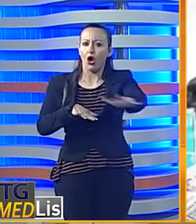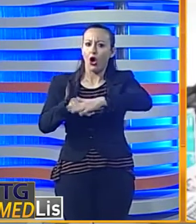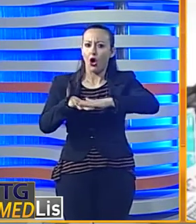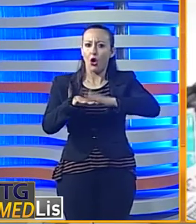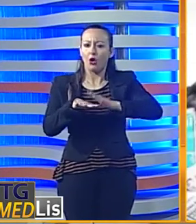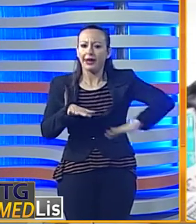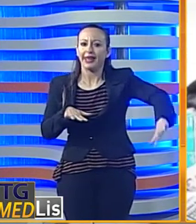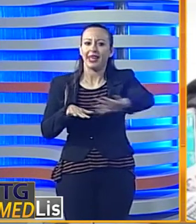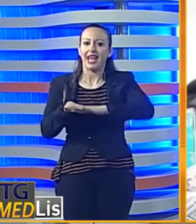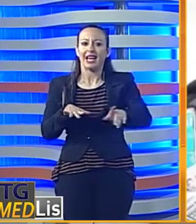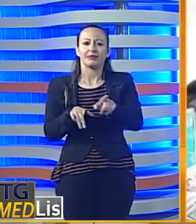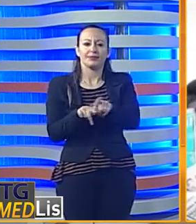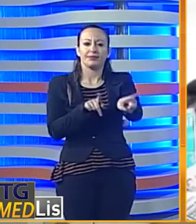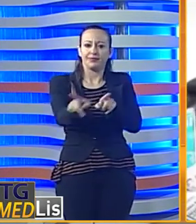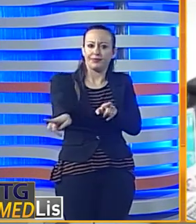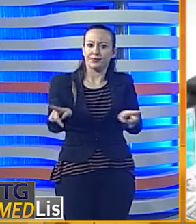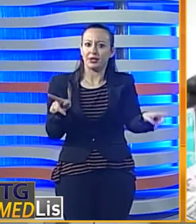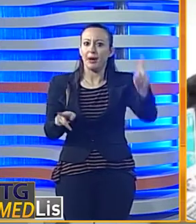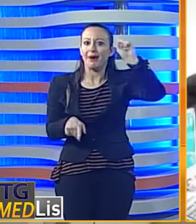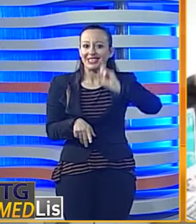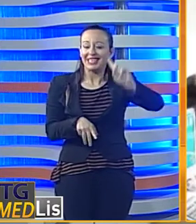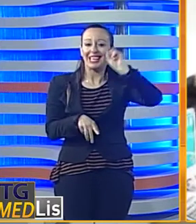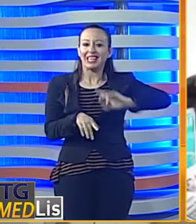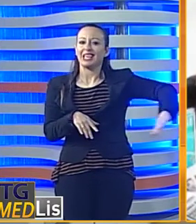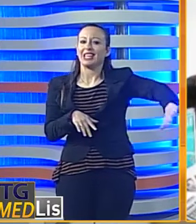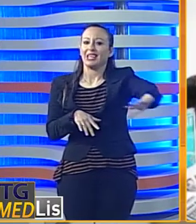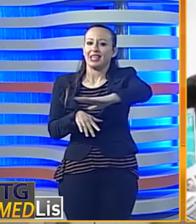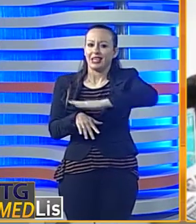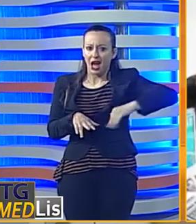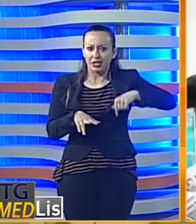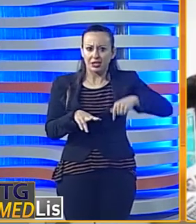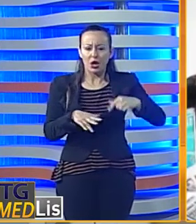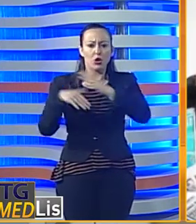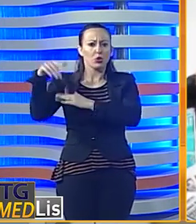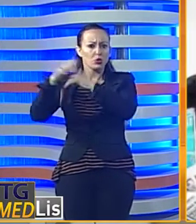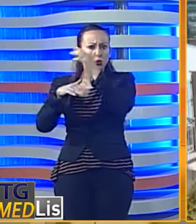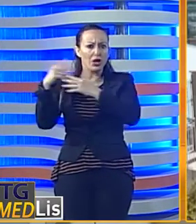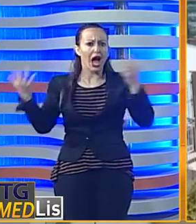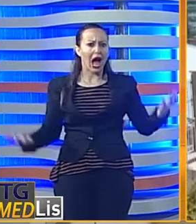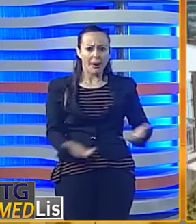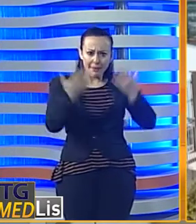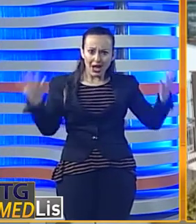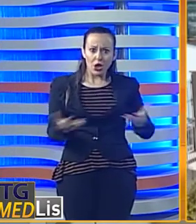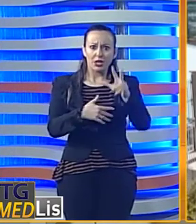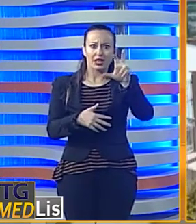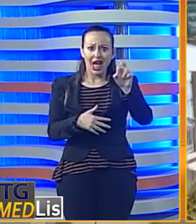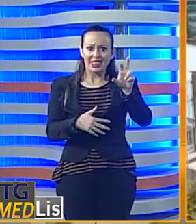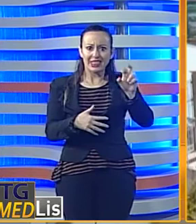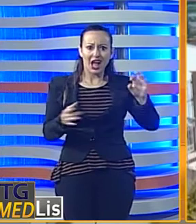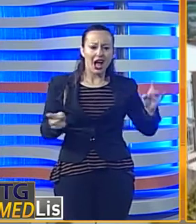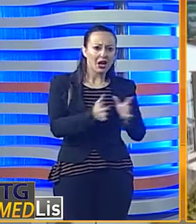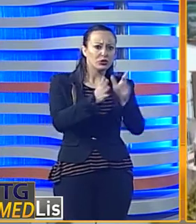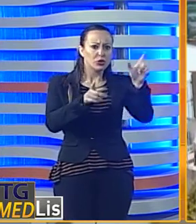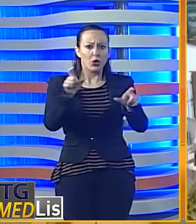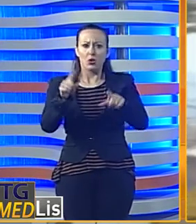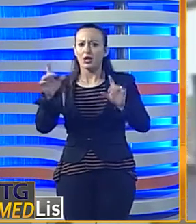di Messina. Ricostruiti almeno 30 casi di estorsione, aggressioni e danneggiamenti, è scoperto anche